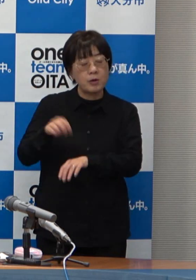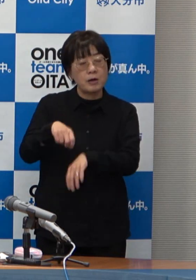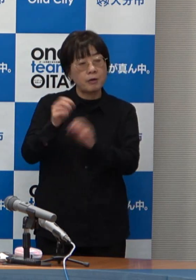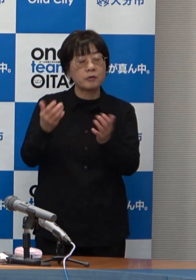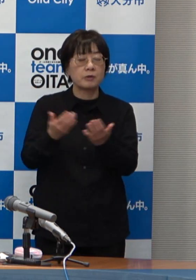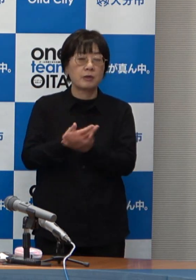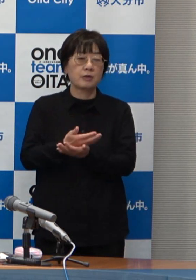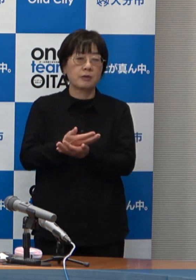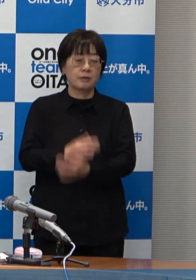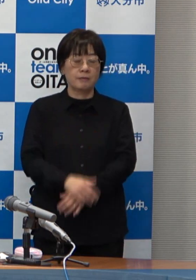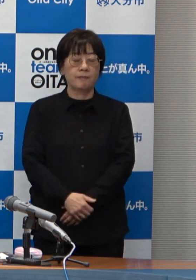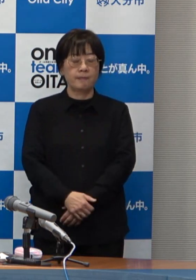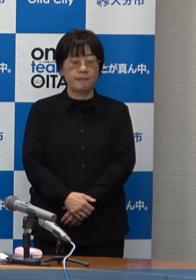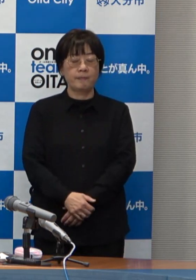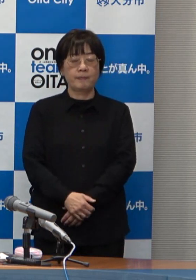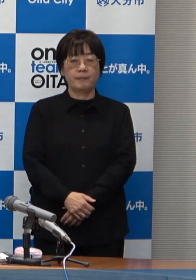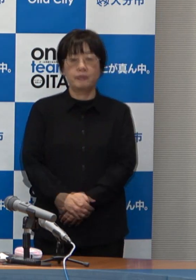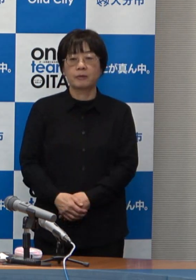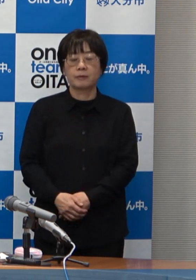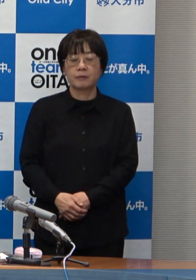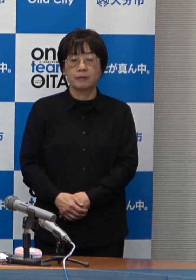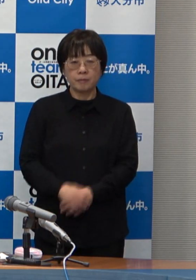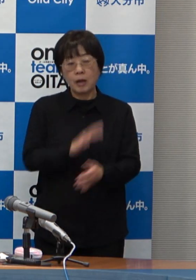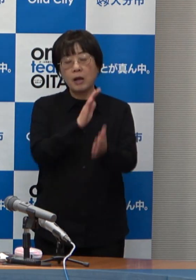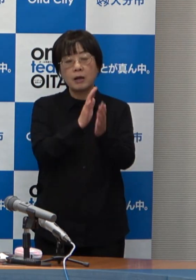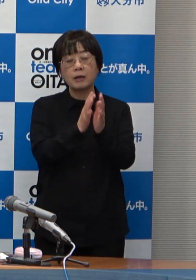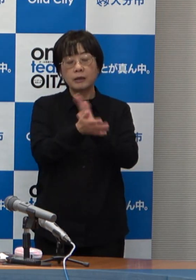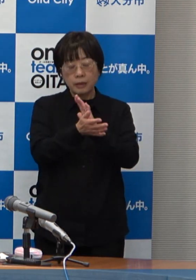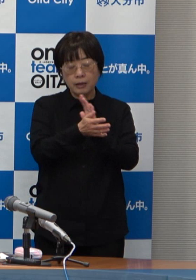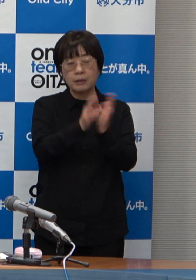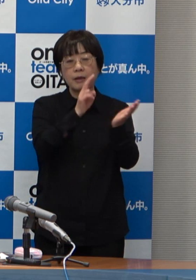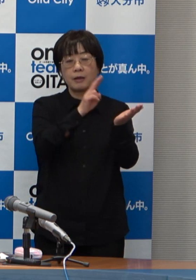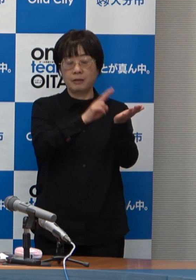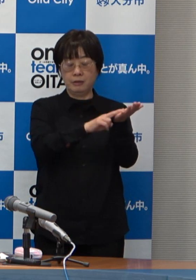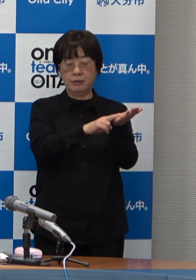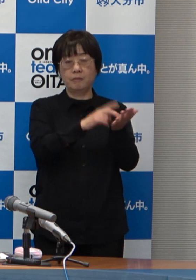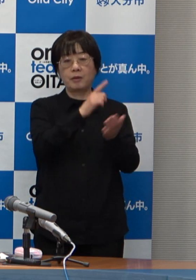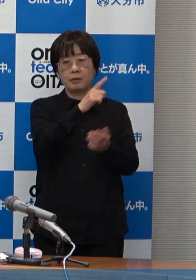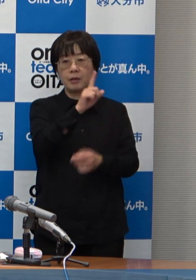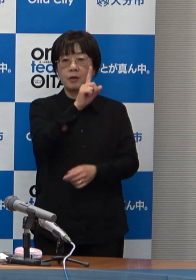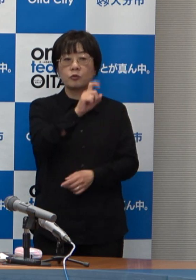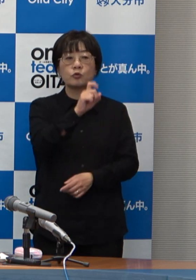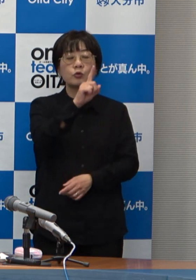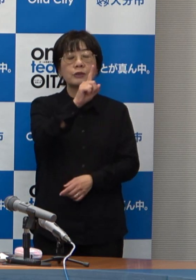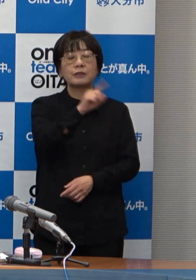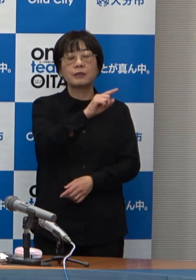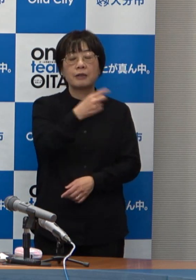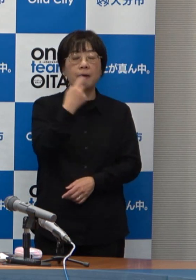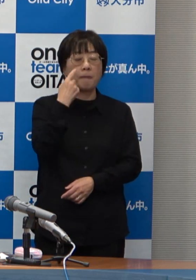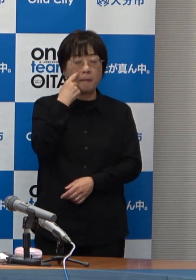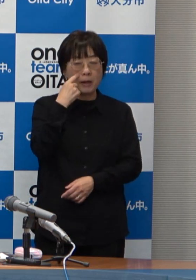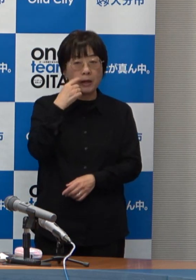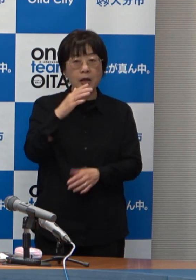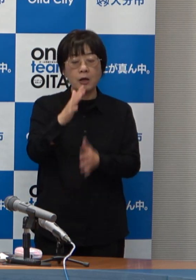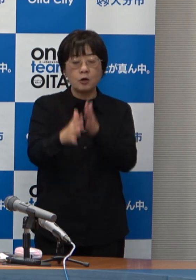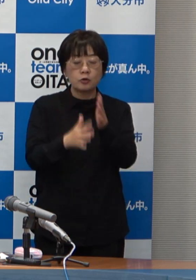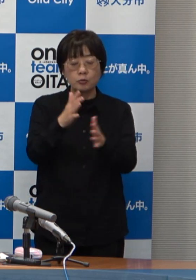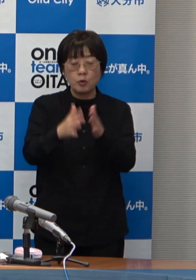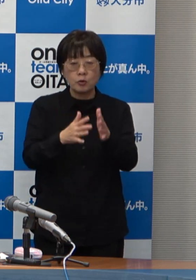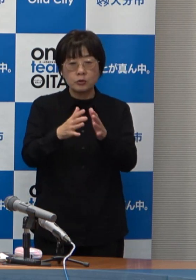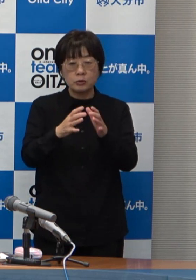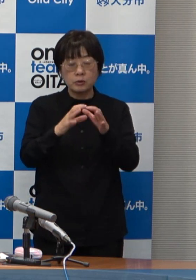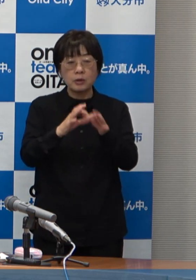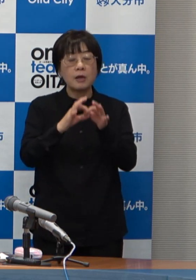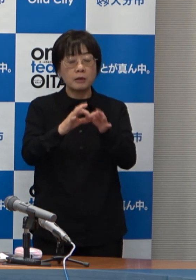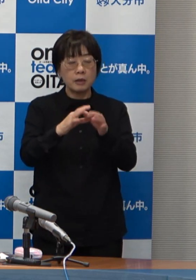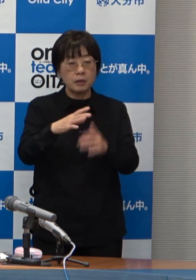でよく頑張りましたねっていうことですまあ11人目スポーツ会では初あの